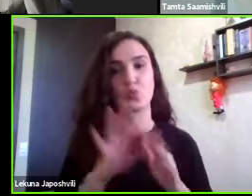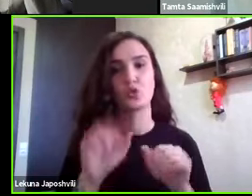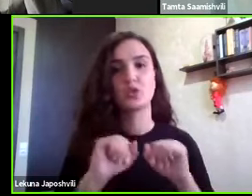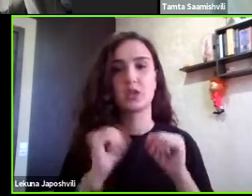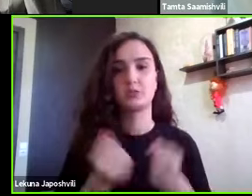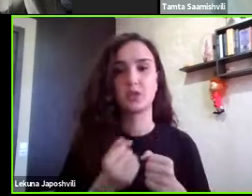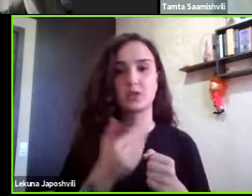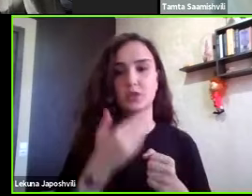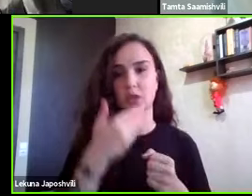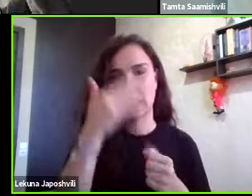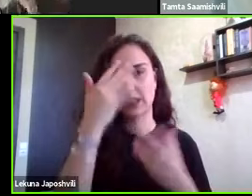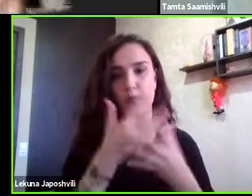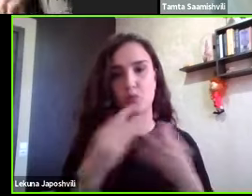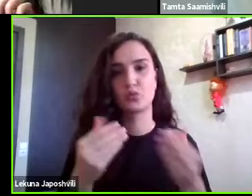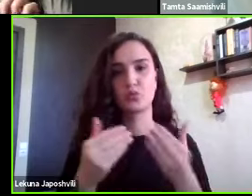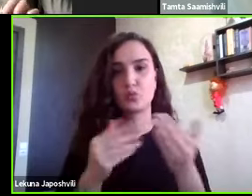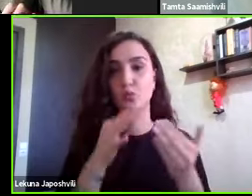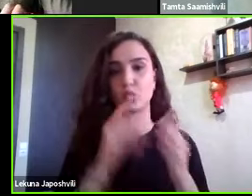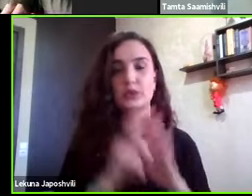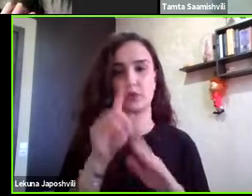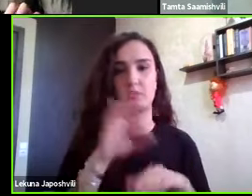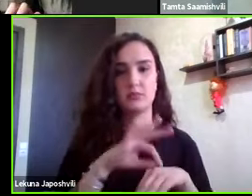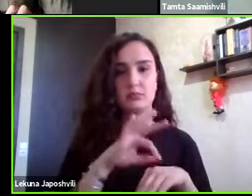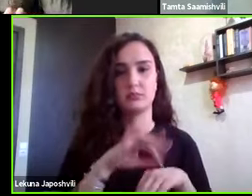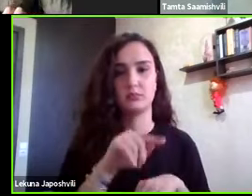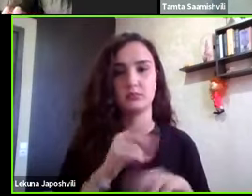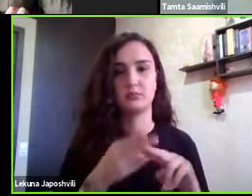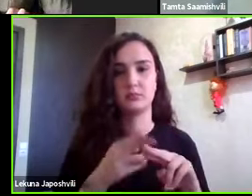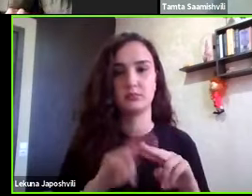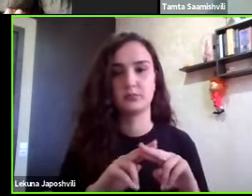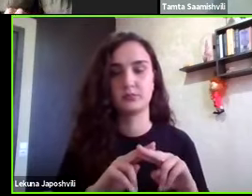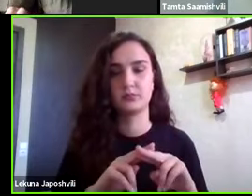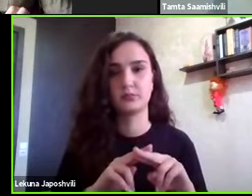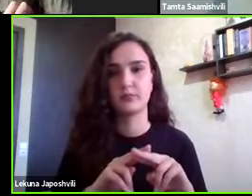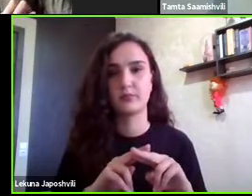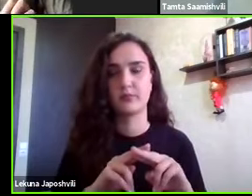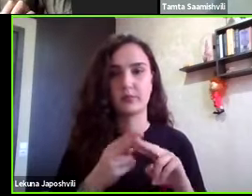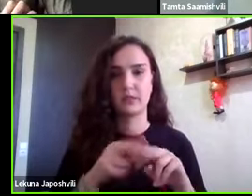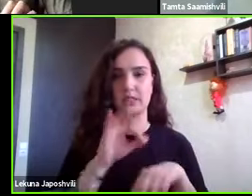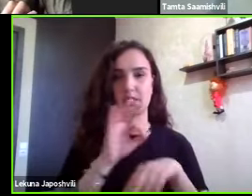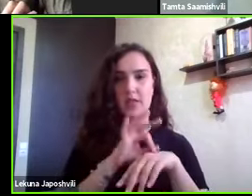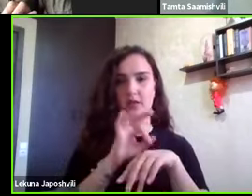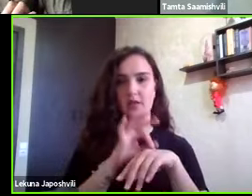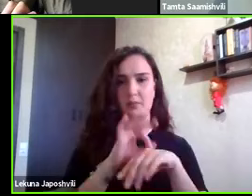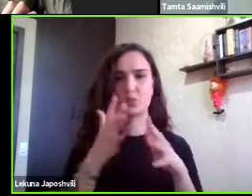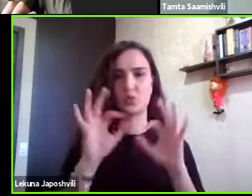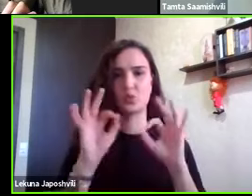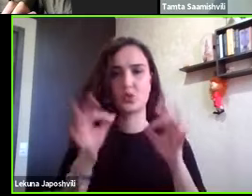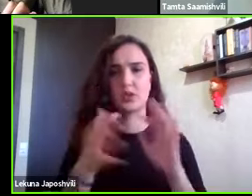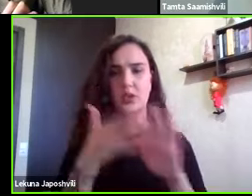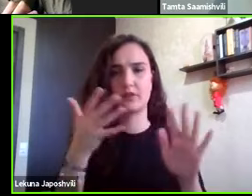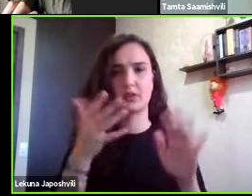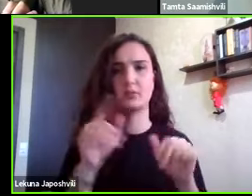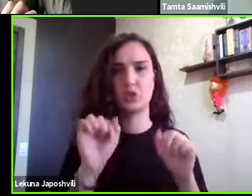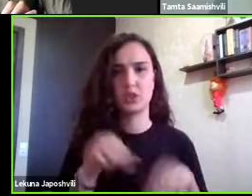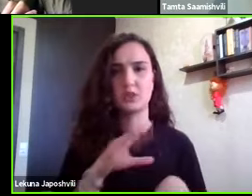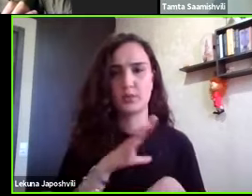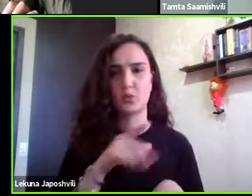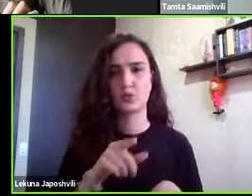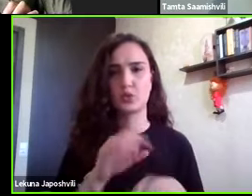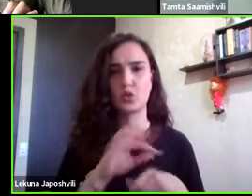და გაზაფხულზე გააქტიურდება ხოლმე. ეს დაავადება თუ სწორად გავიგე, შეიძლება